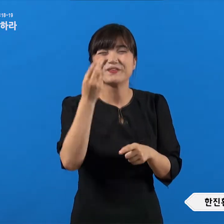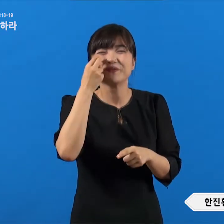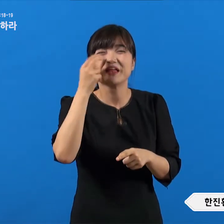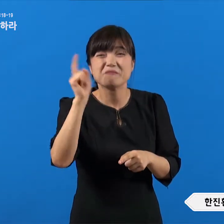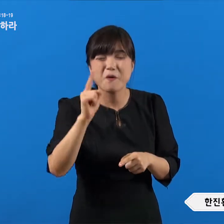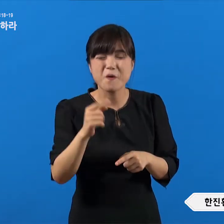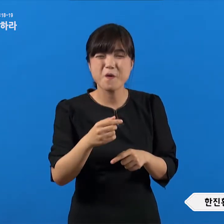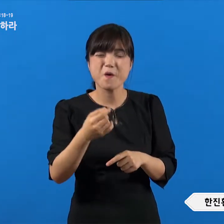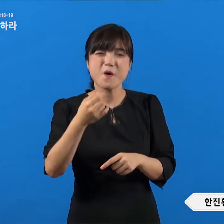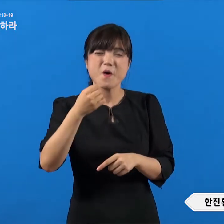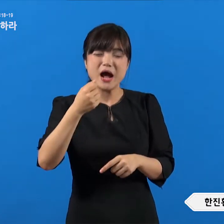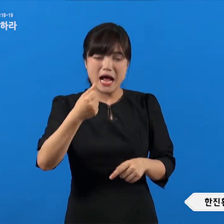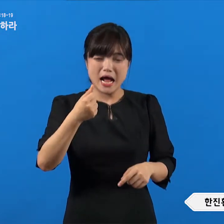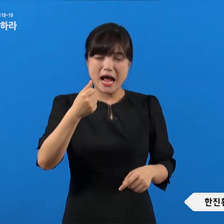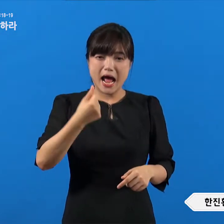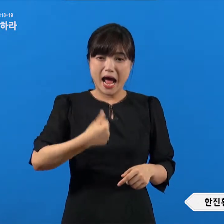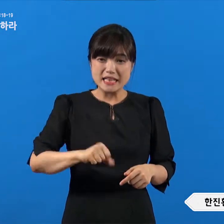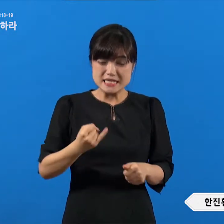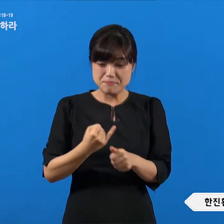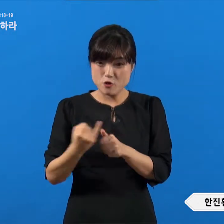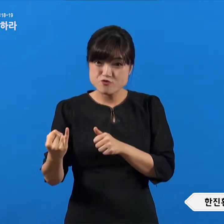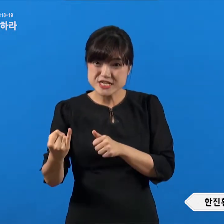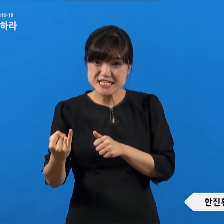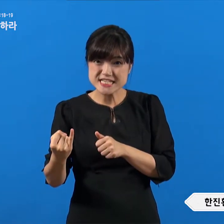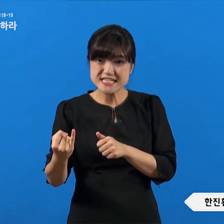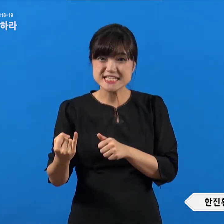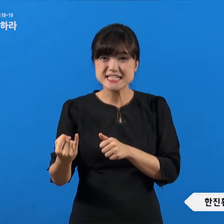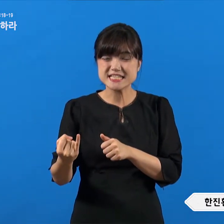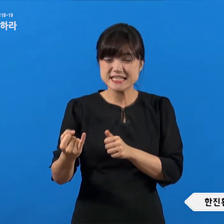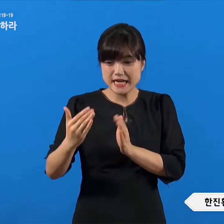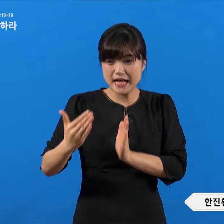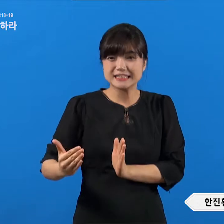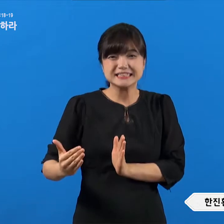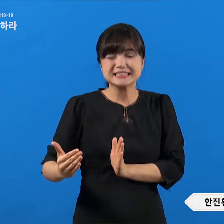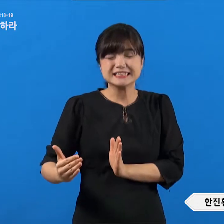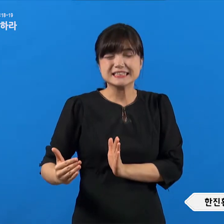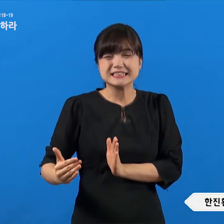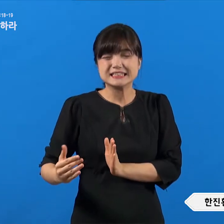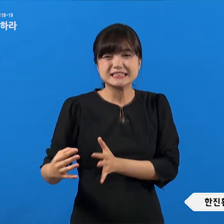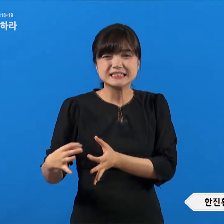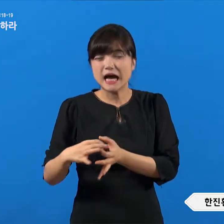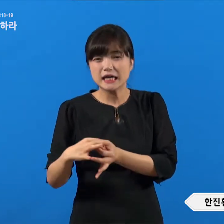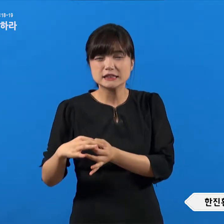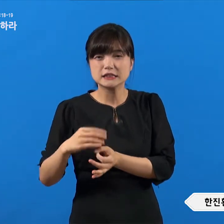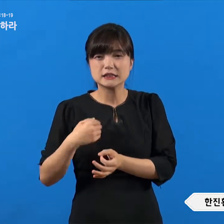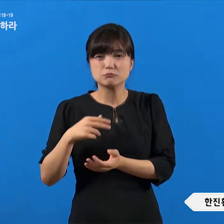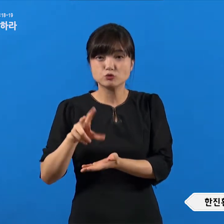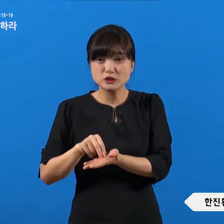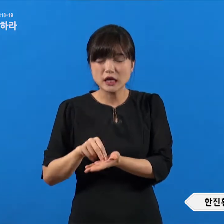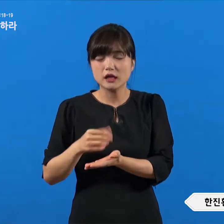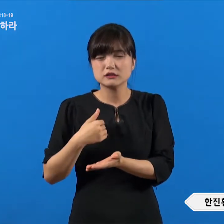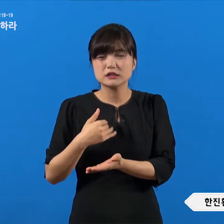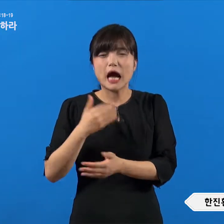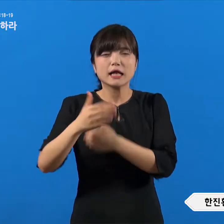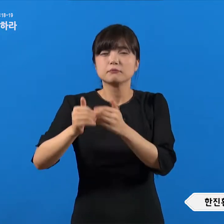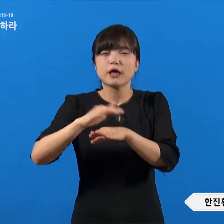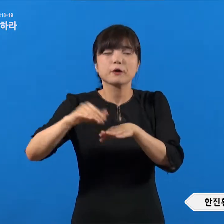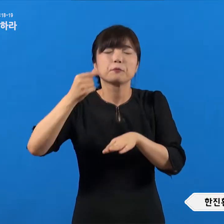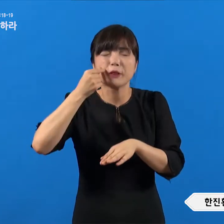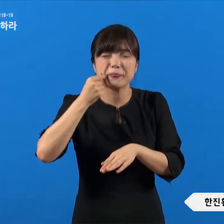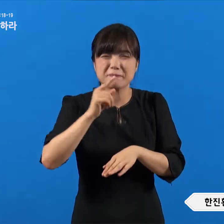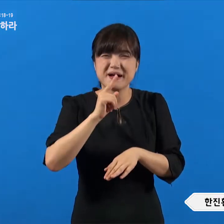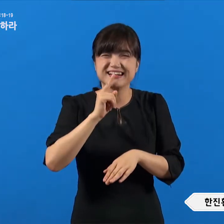못한다 하죠. 참 어려운 문제이기는 합니다만은 그래도 남편 앞에서